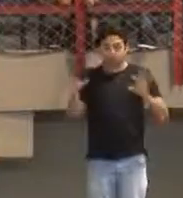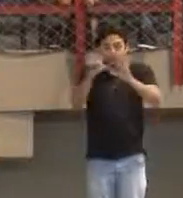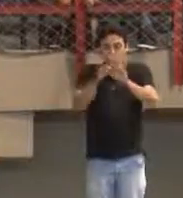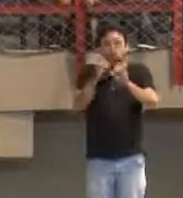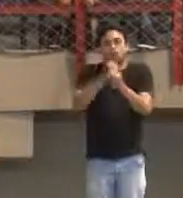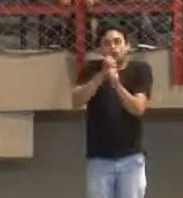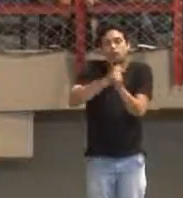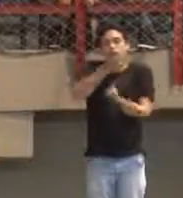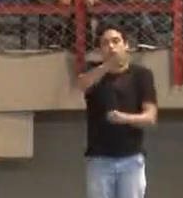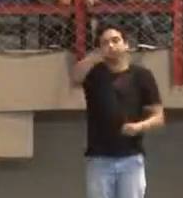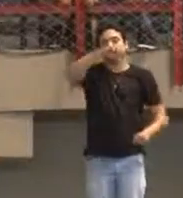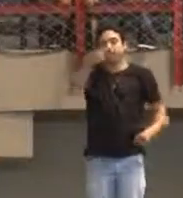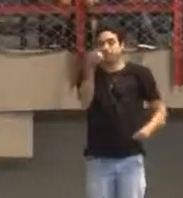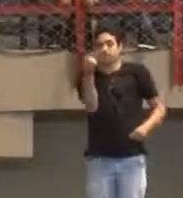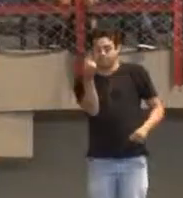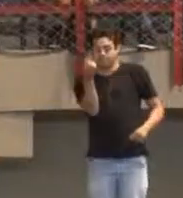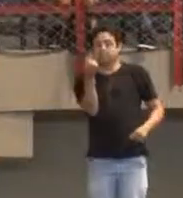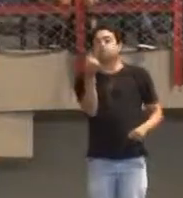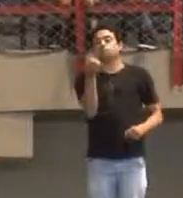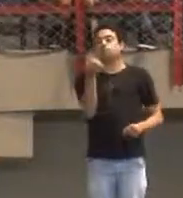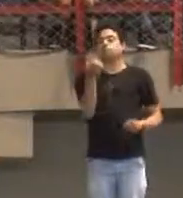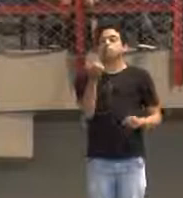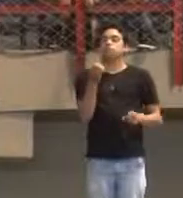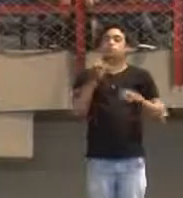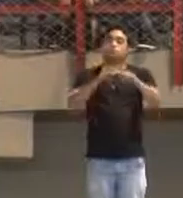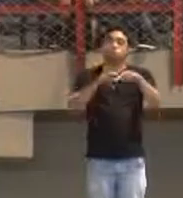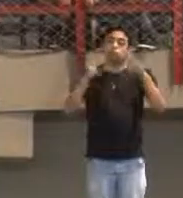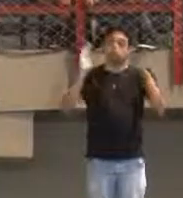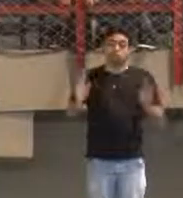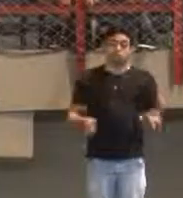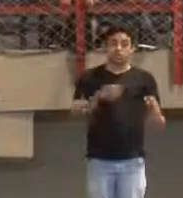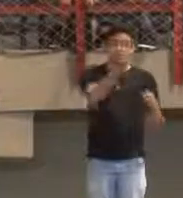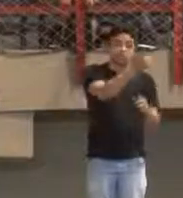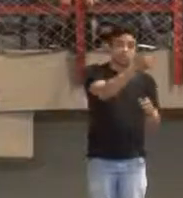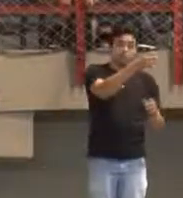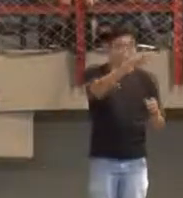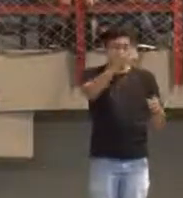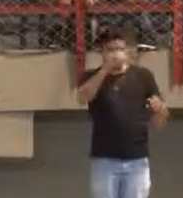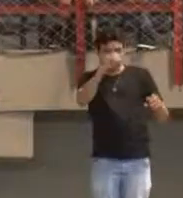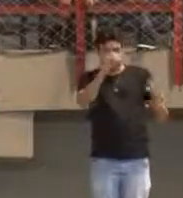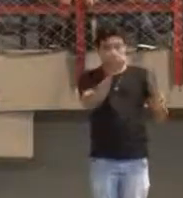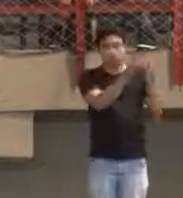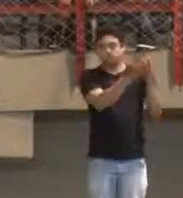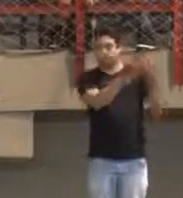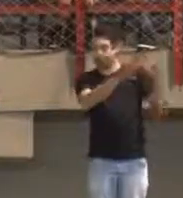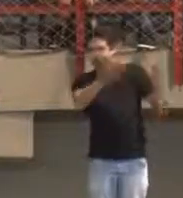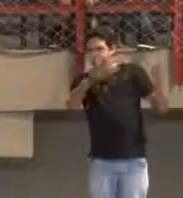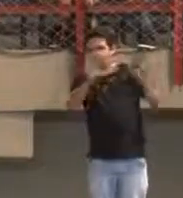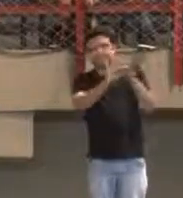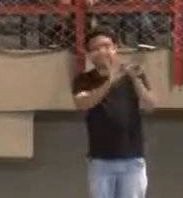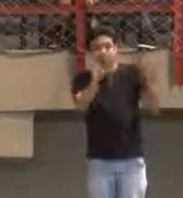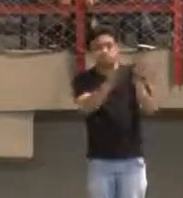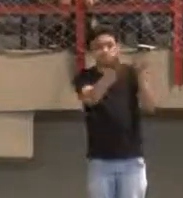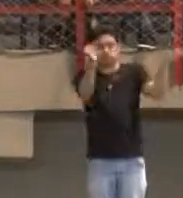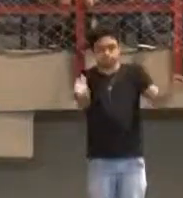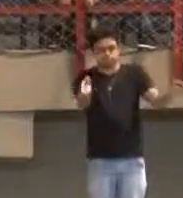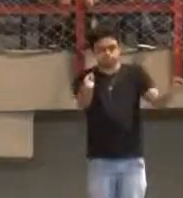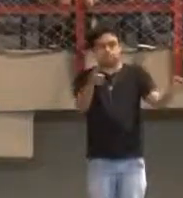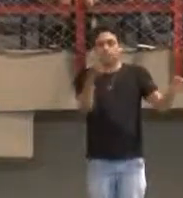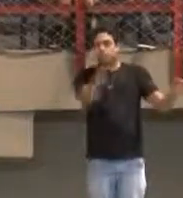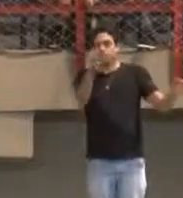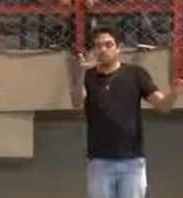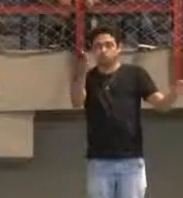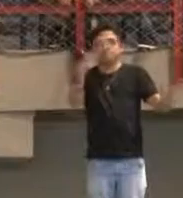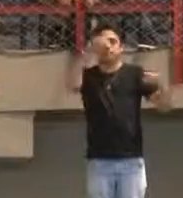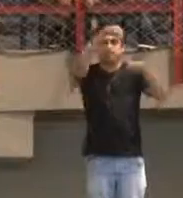anos 60. Por enquanto, desde 1400 que elas se separam. Não tem mais